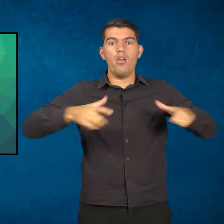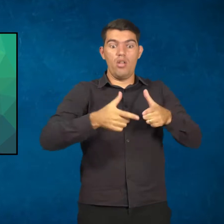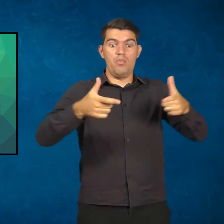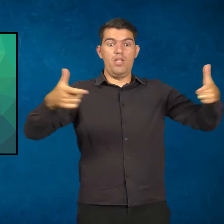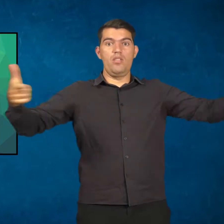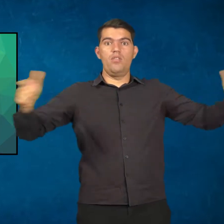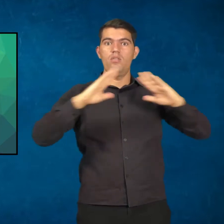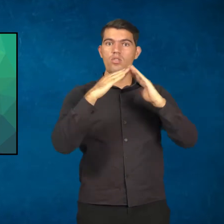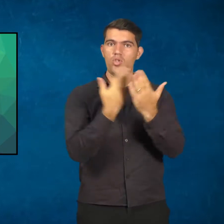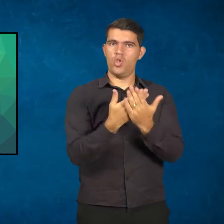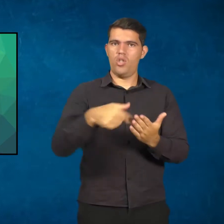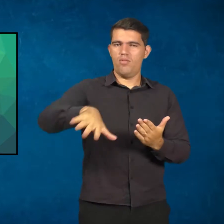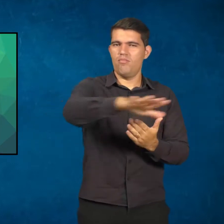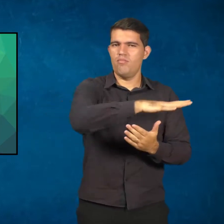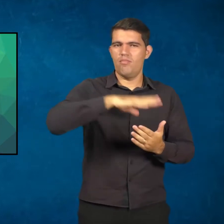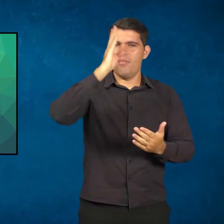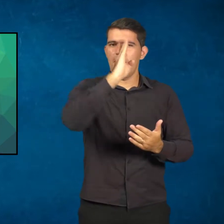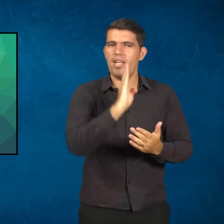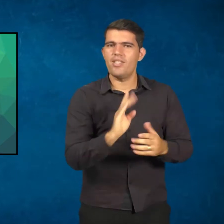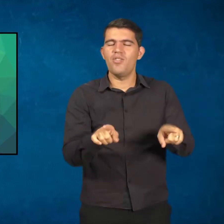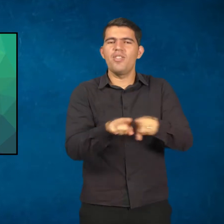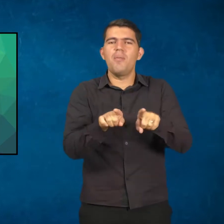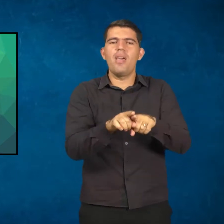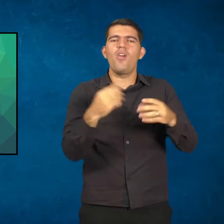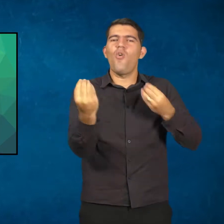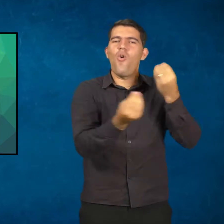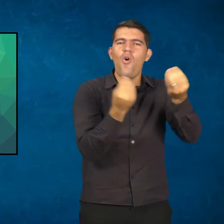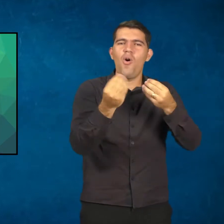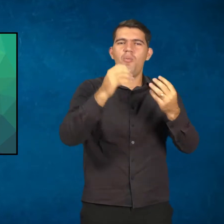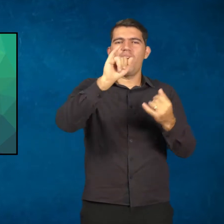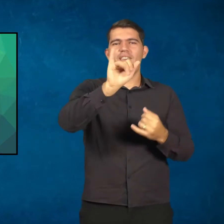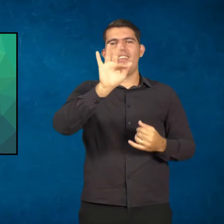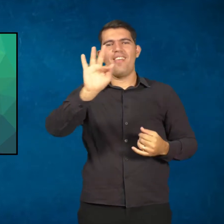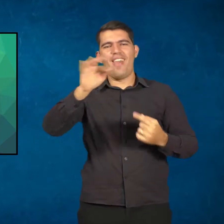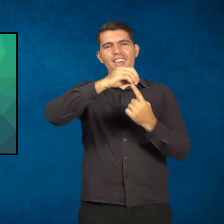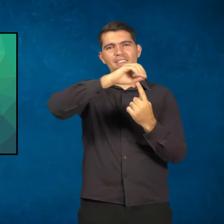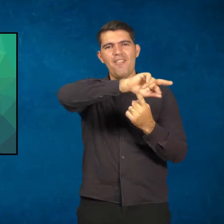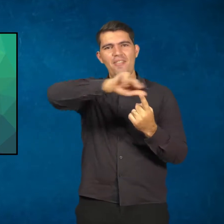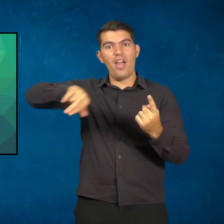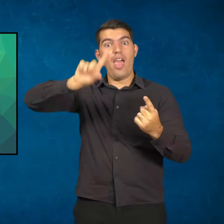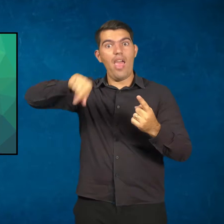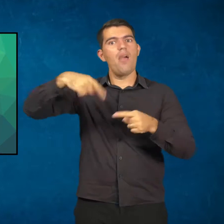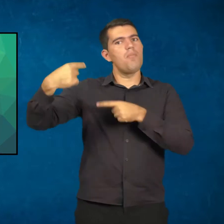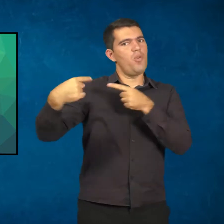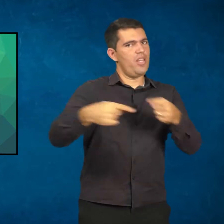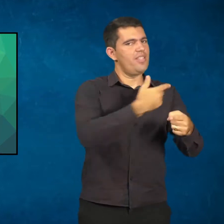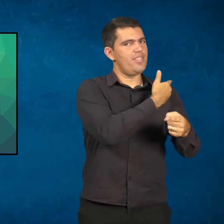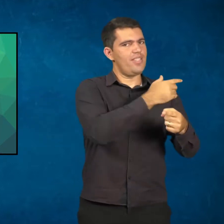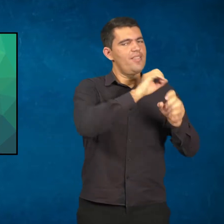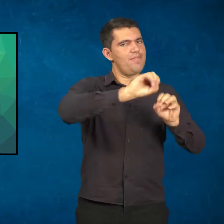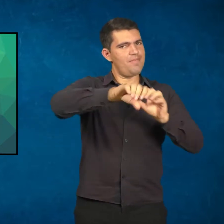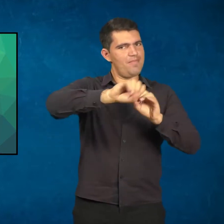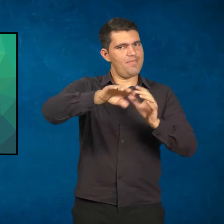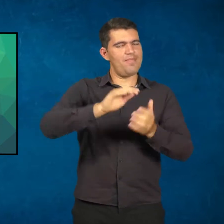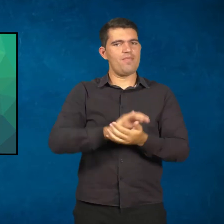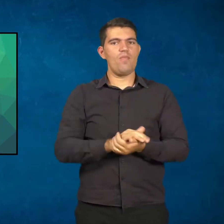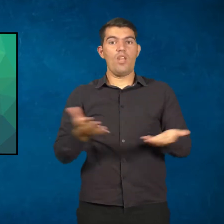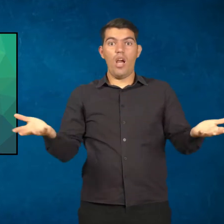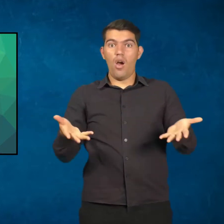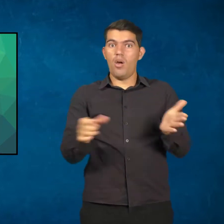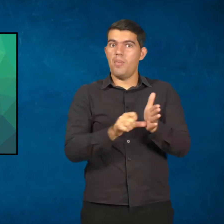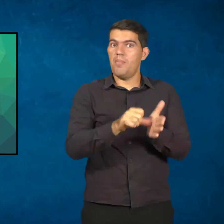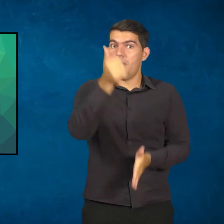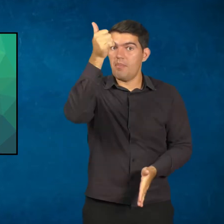no Brasil e os princípios dos institutos federais como uma política educacional. O primeiro